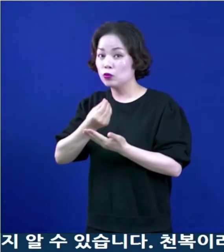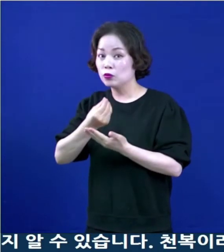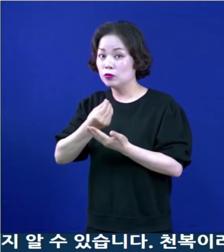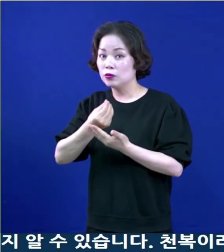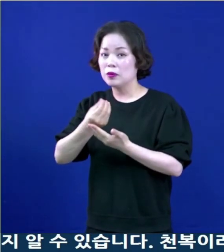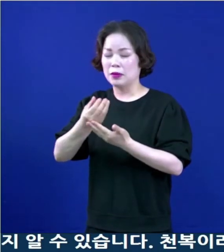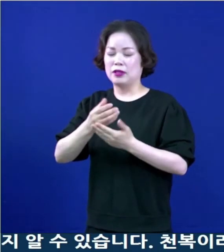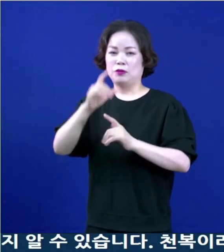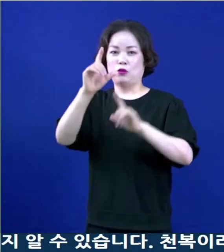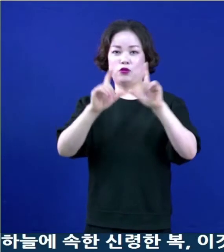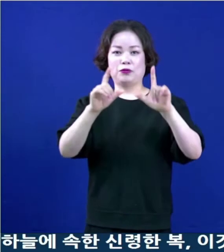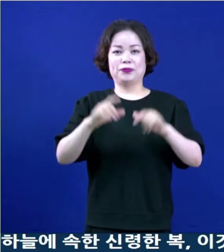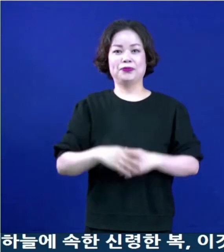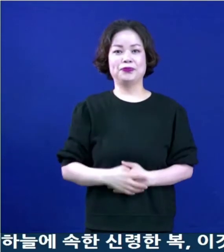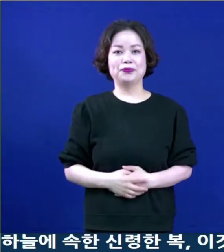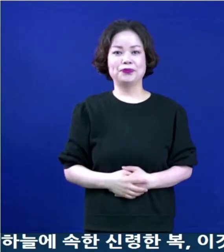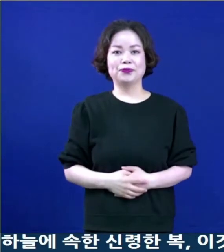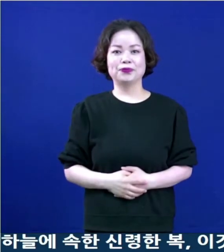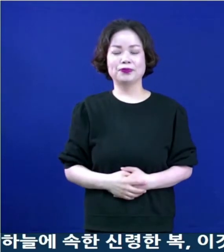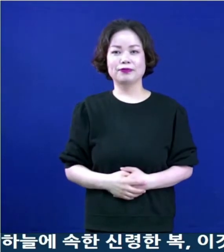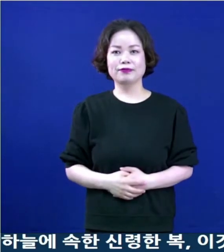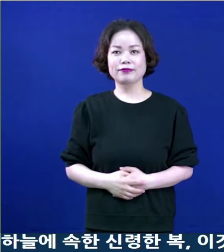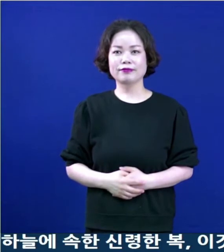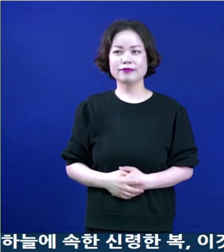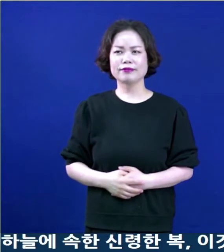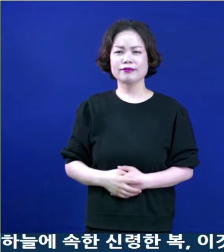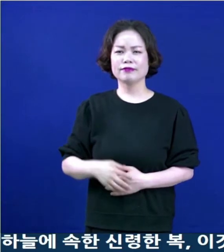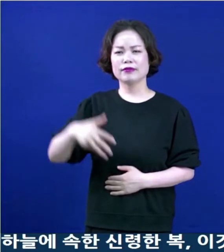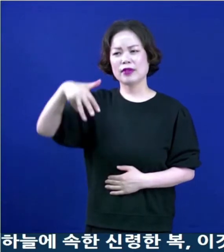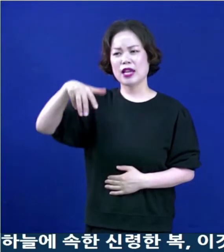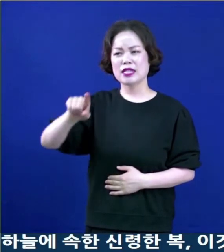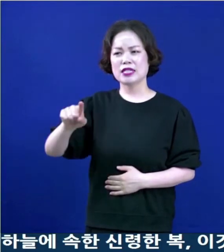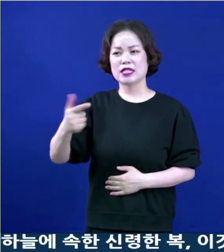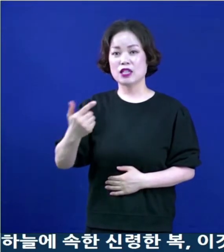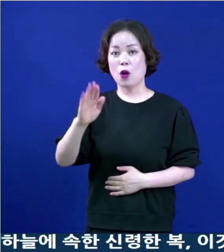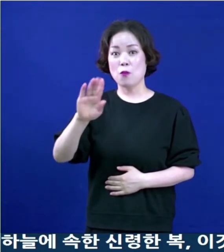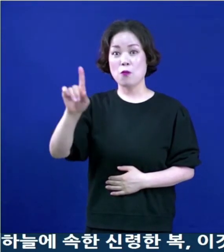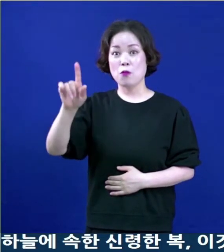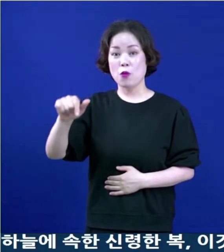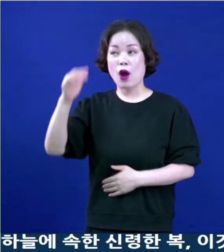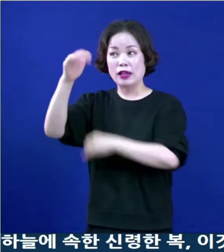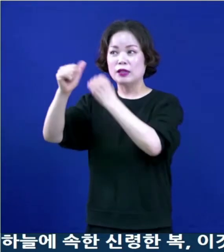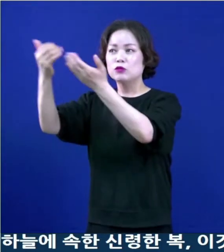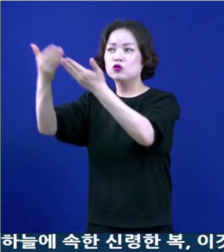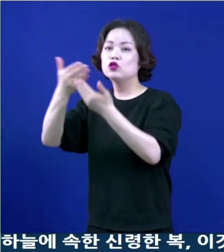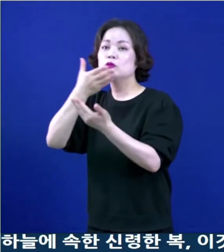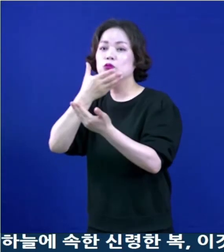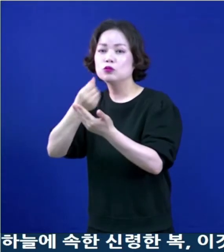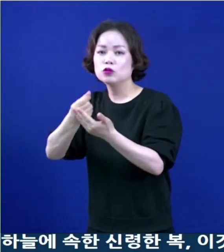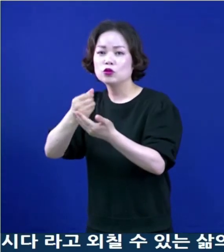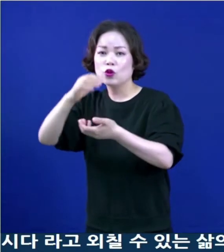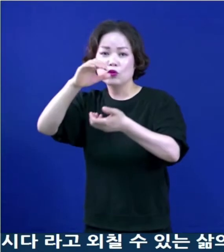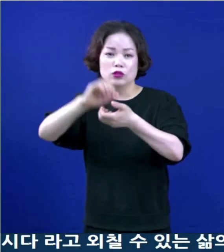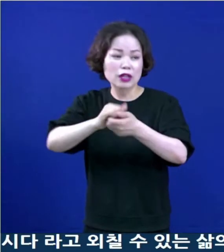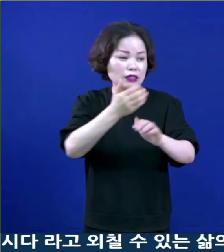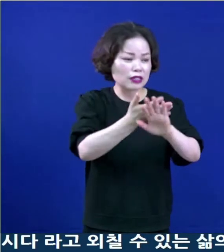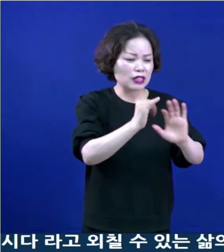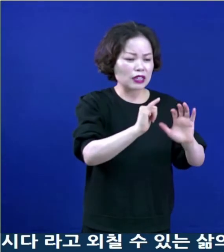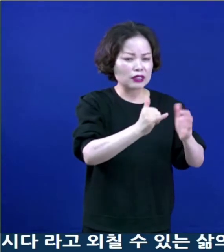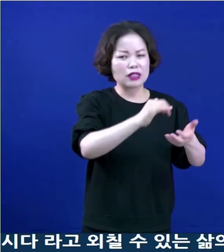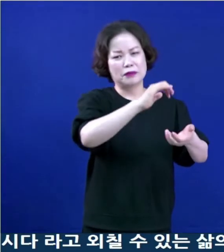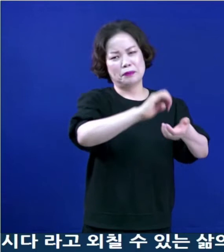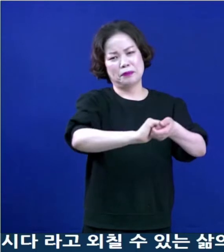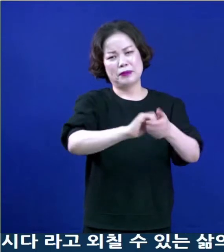모습이라는 것이죠. 천복은 하늘에 속한 복으로 질이 다릅니다. 유효기간이 다릅니다. 세상의 복은